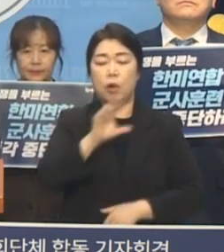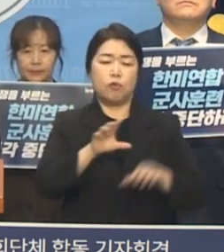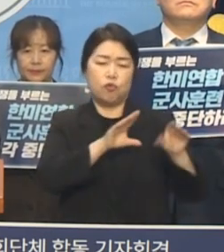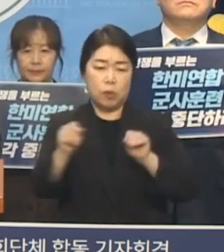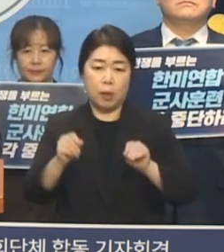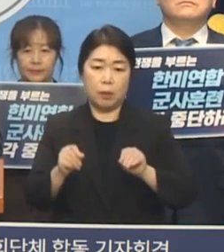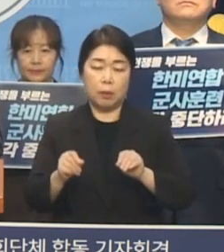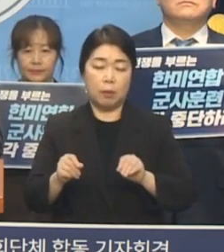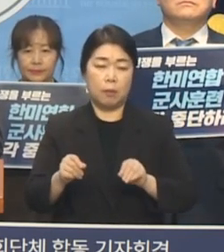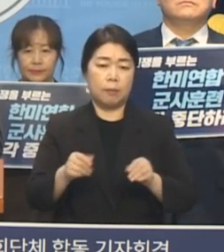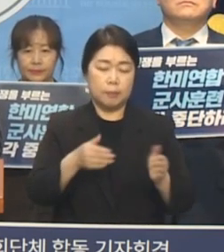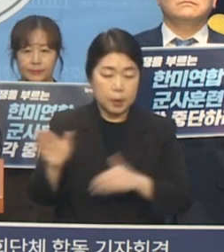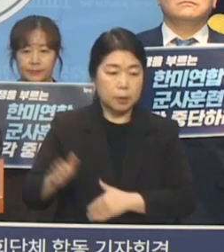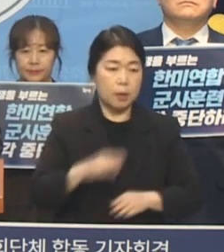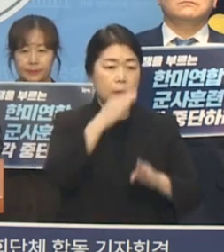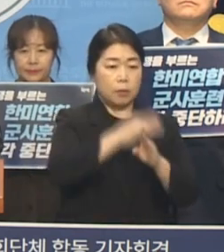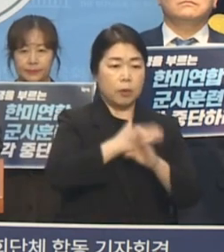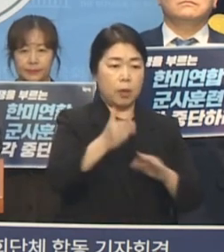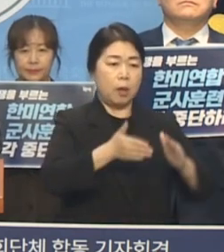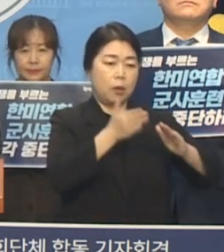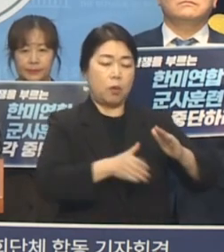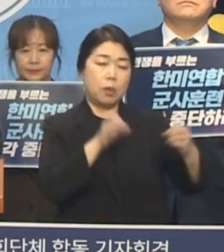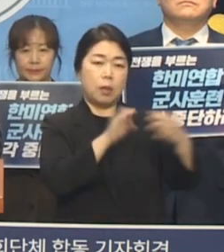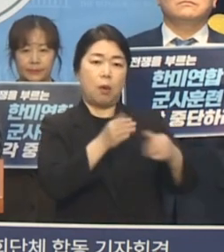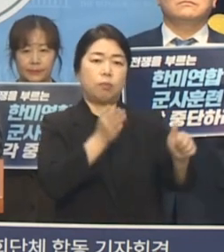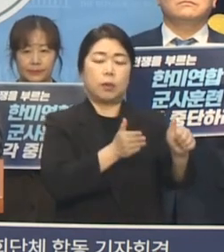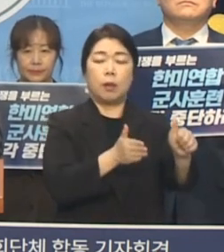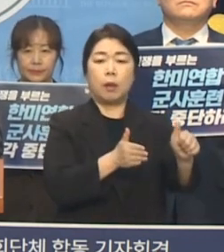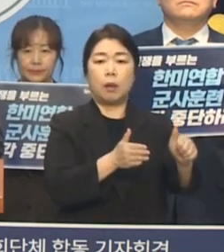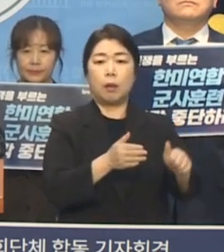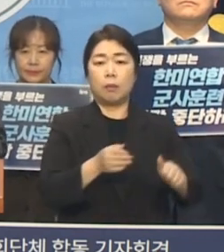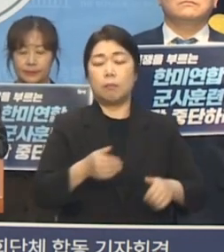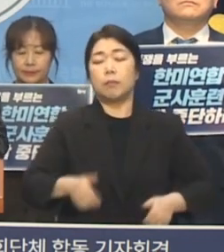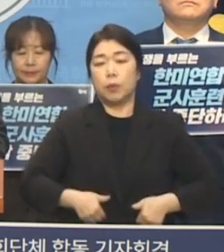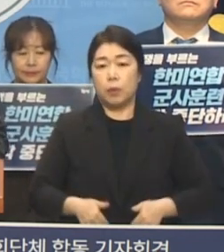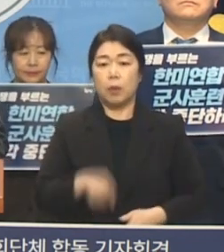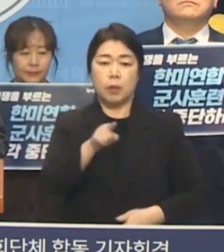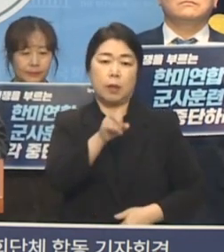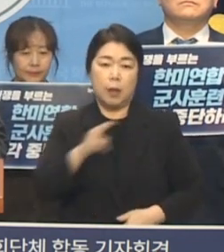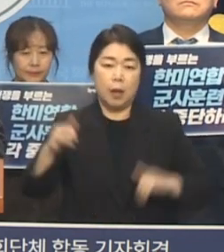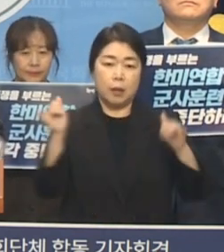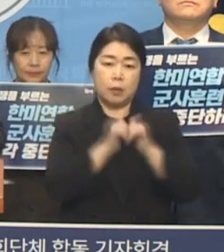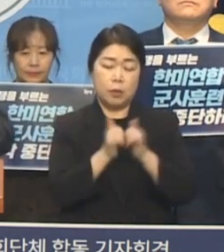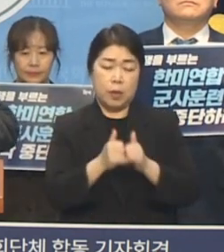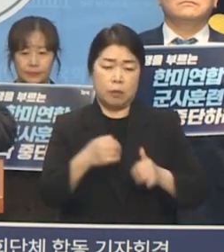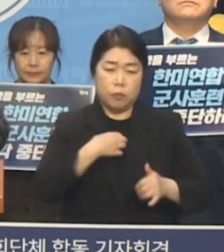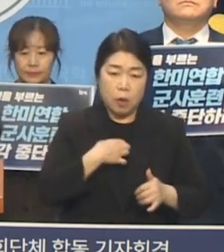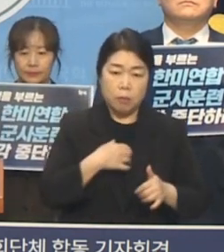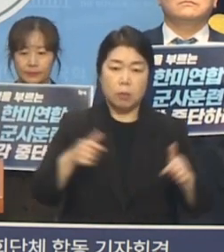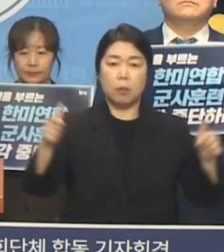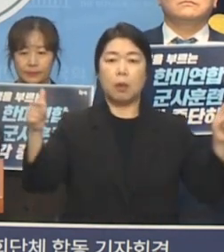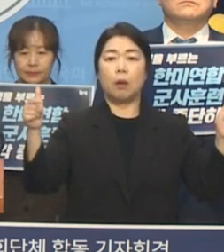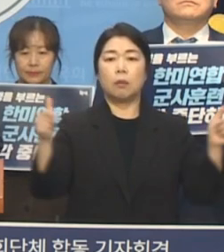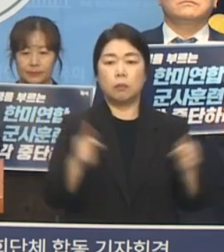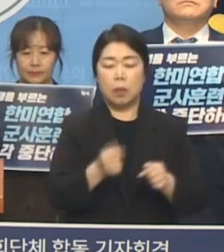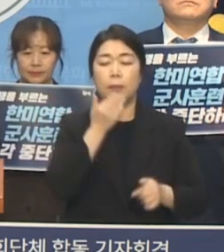제안하는 것이다. 그것이 당장의 전쟁 가능성을 줄일 수 있는 최소한의 조치이다.